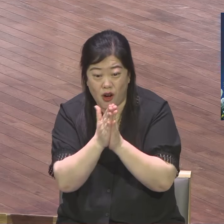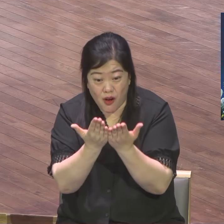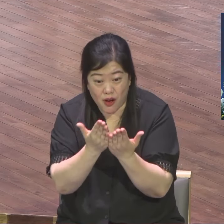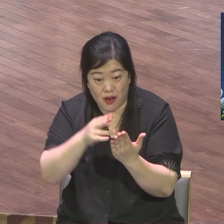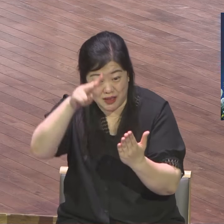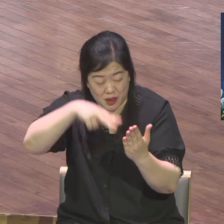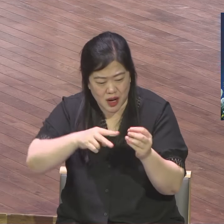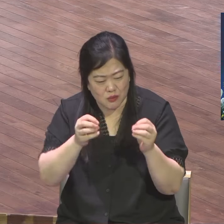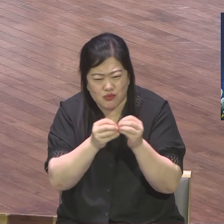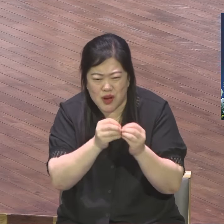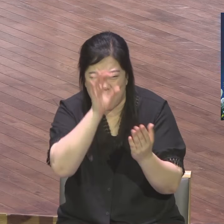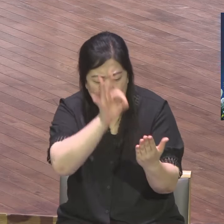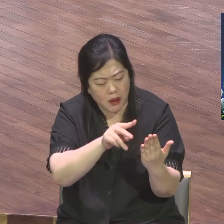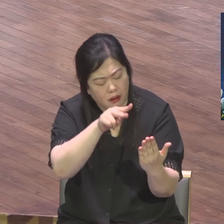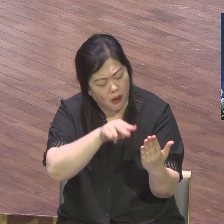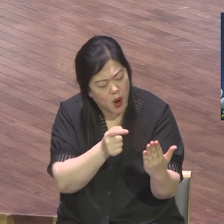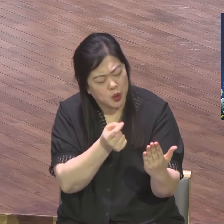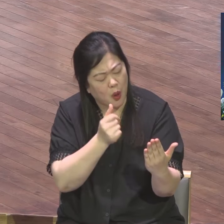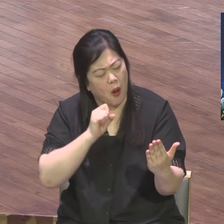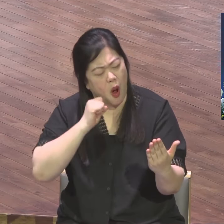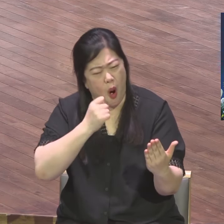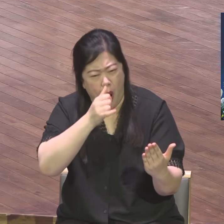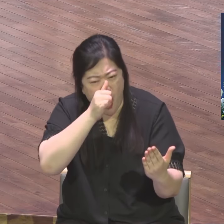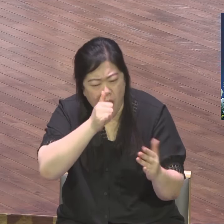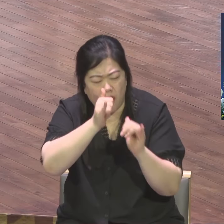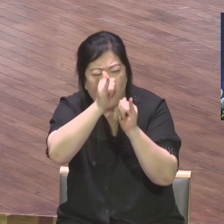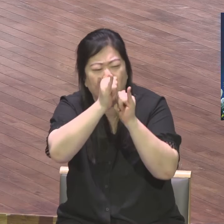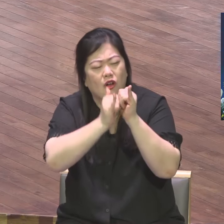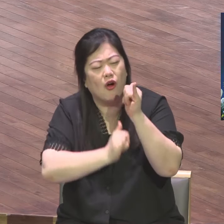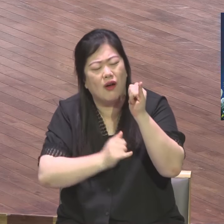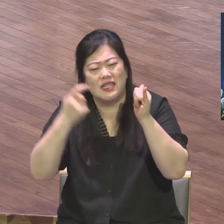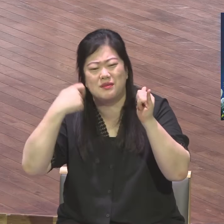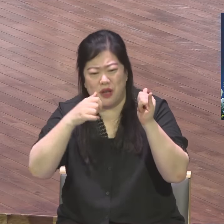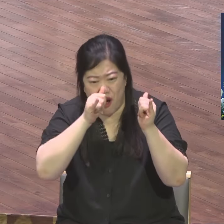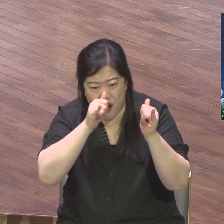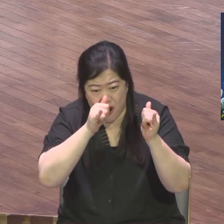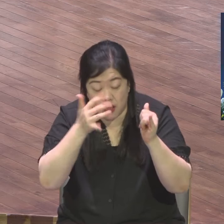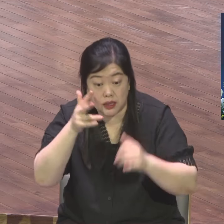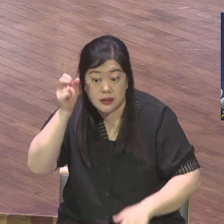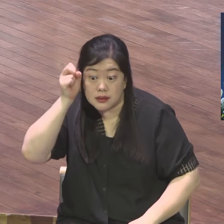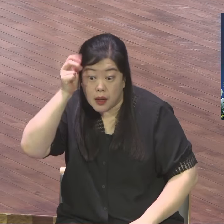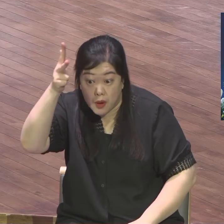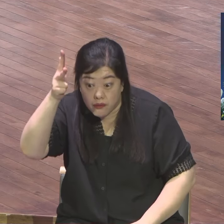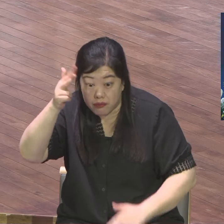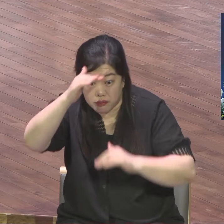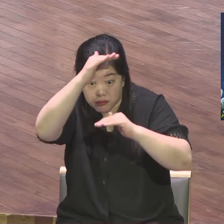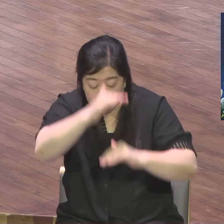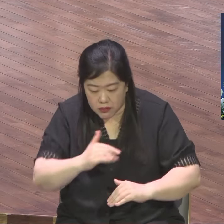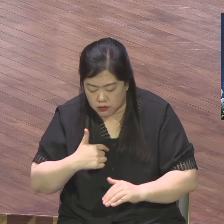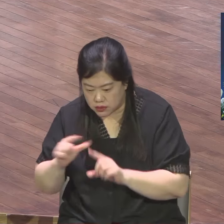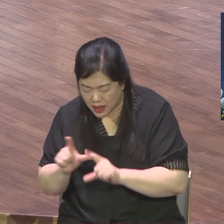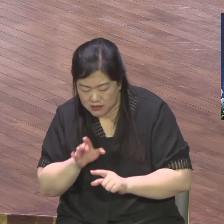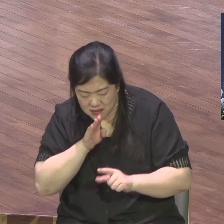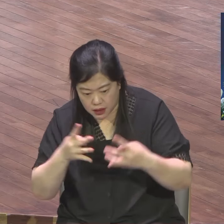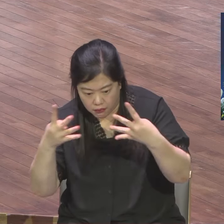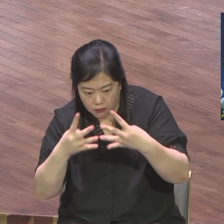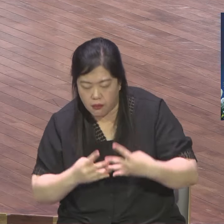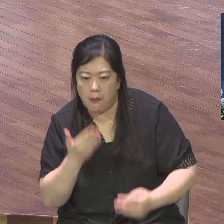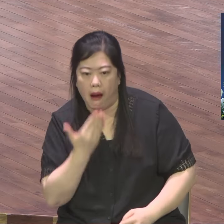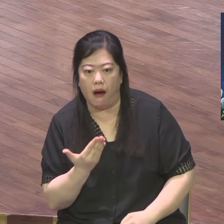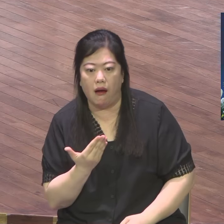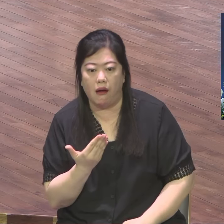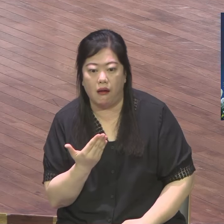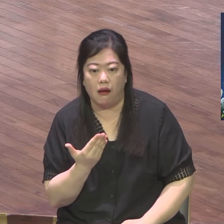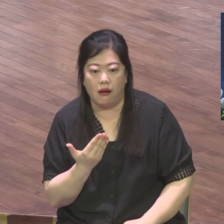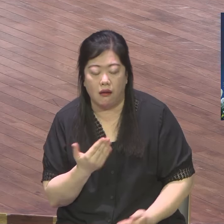삶에 적용이 되어져서 검증이 끝난 그러한 말씀이에요. 그렇기 때문에 기록된 말씀